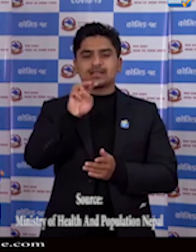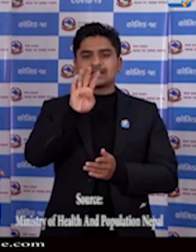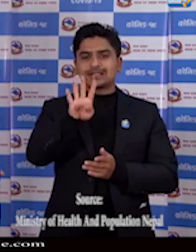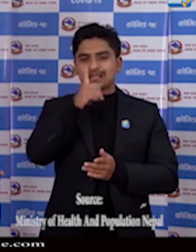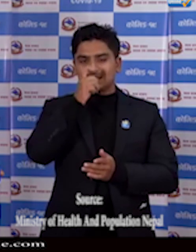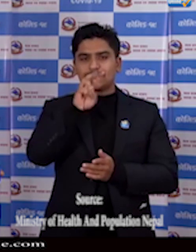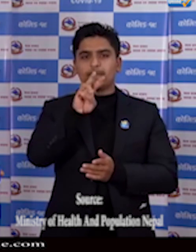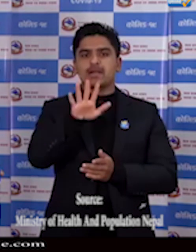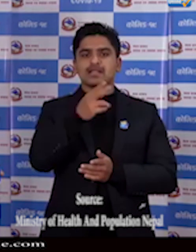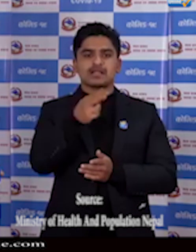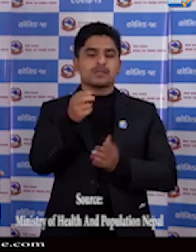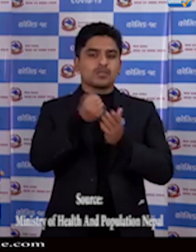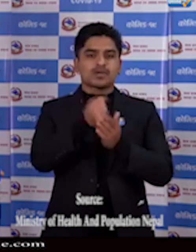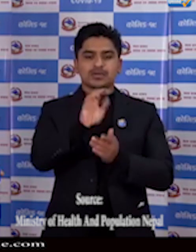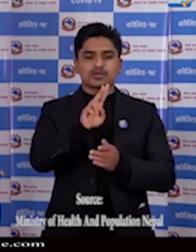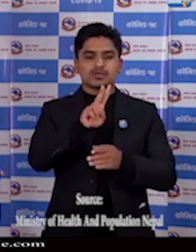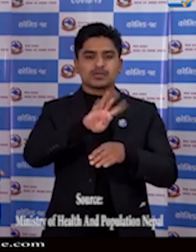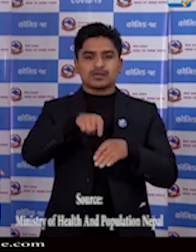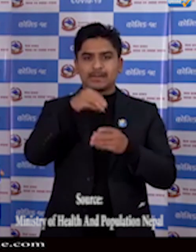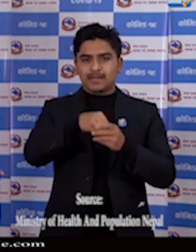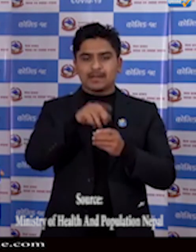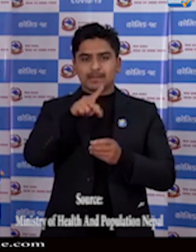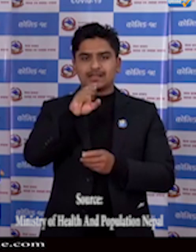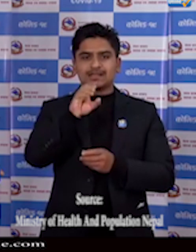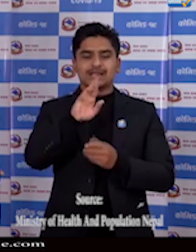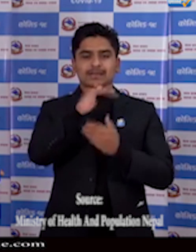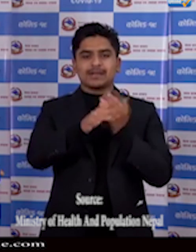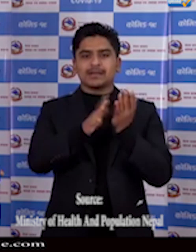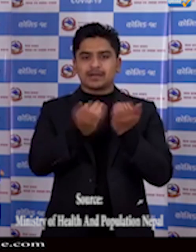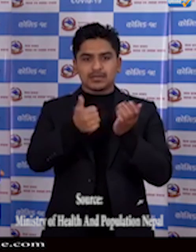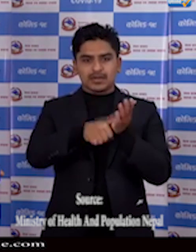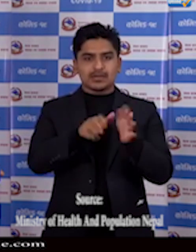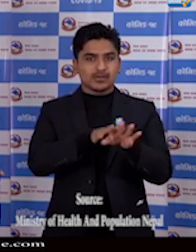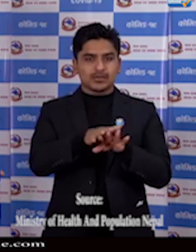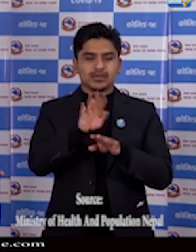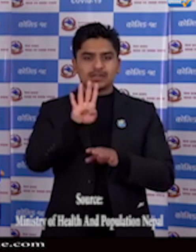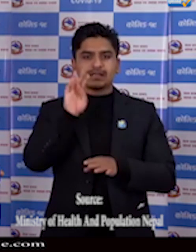137,435 पुगेको छ। गत 24 घण्टामा मात्र PCR विधिबाट गरिएका परीक्षणहरू